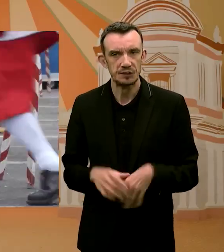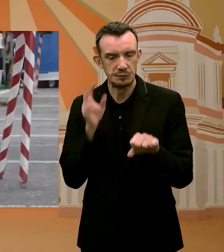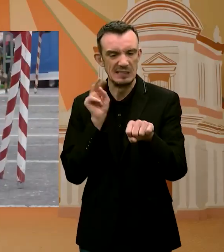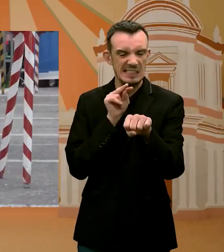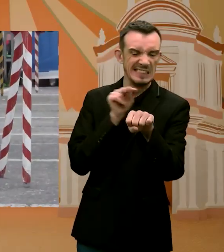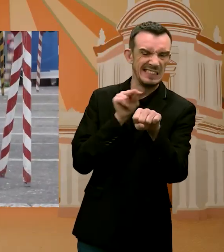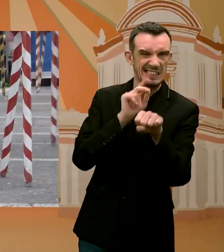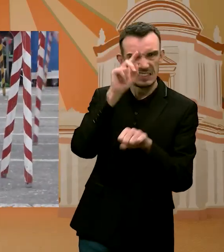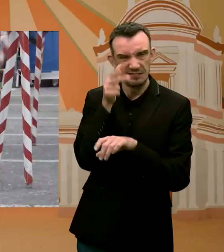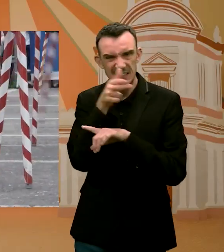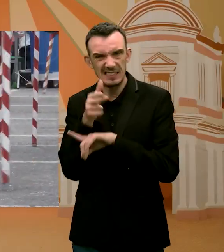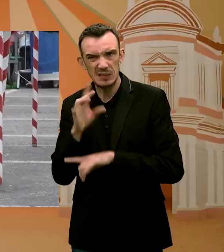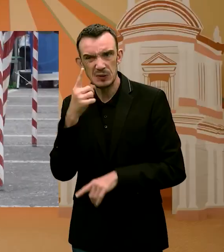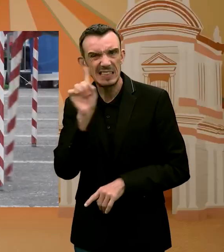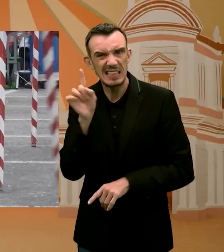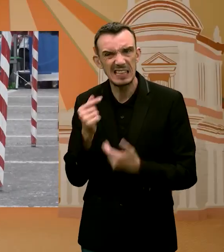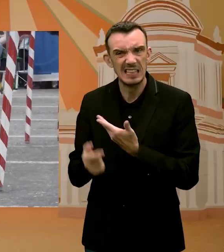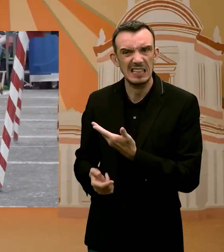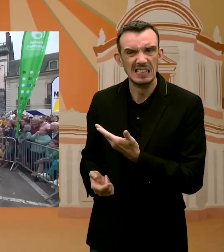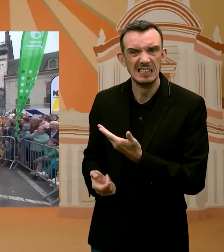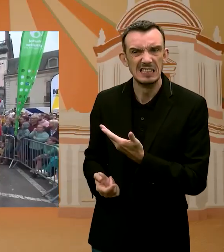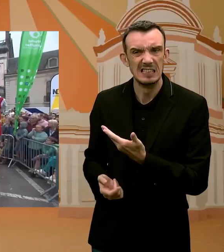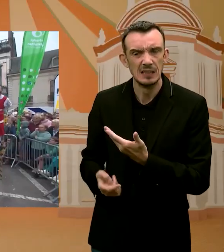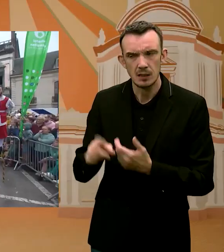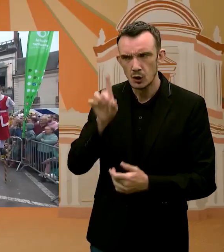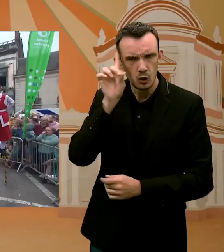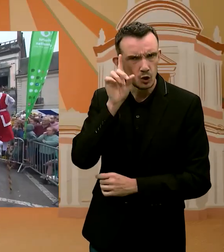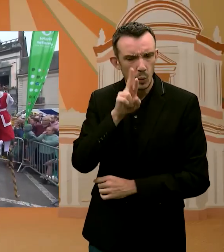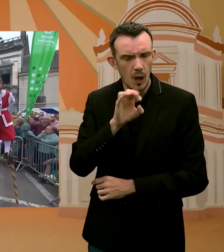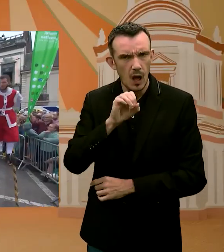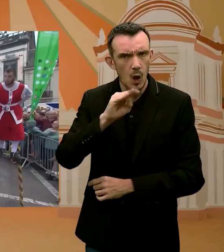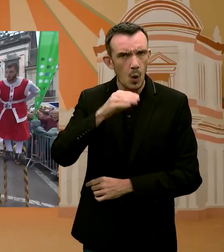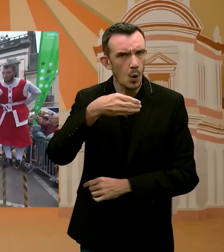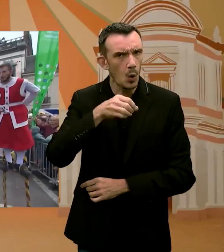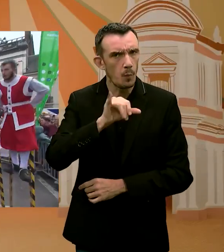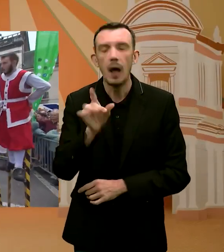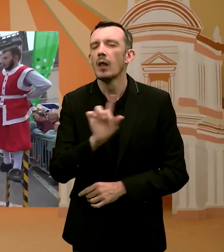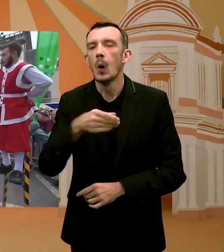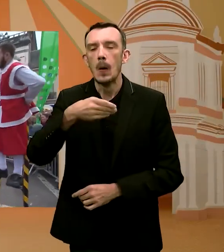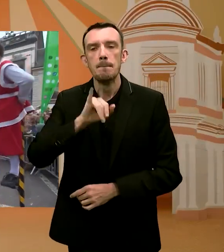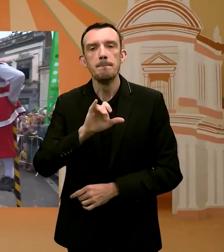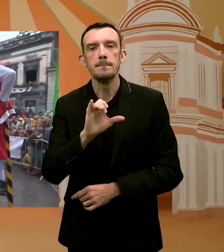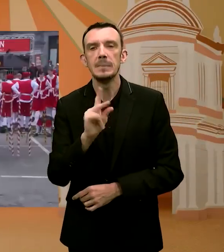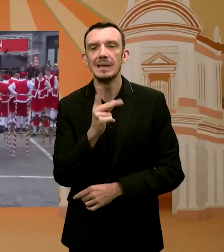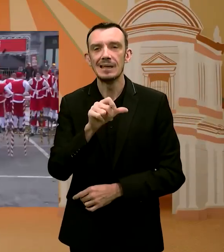que tu le reconnais. Est-ce que c'est pas Romain? Non, c'est Michael Hilger. Ah, c'est Michael, voilà. Oui. Je n'arrivais pas à voir